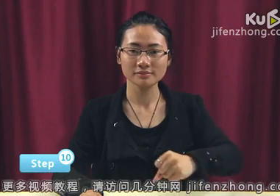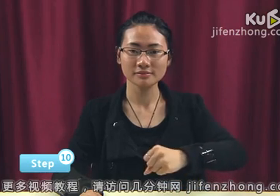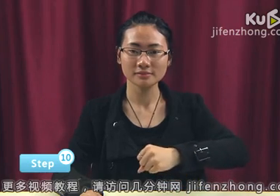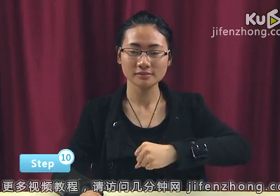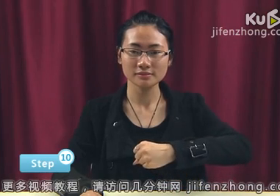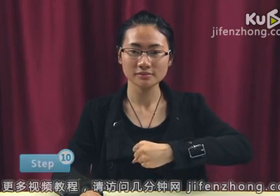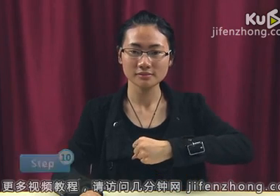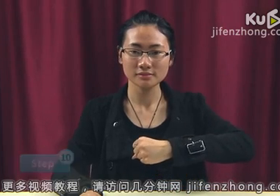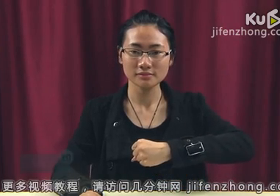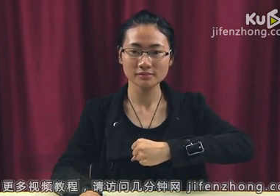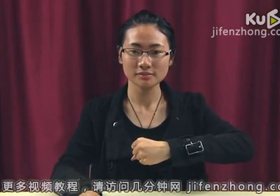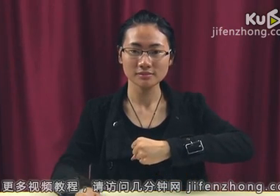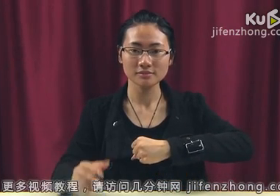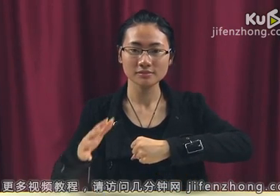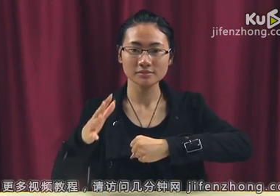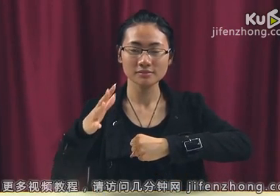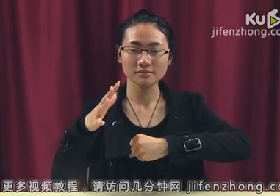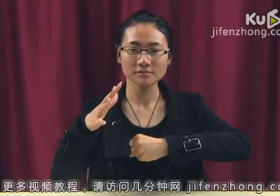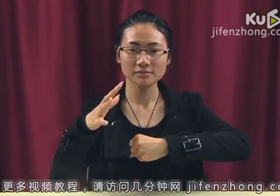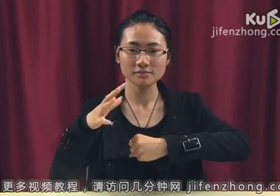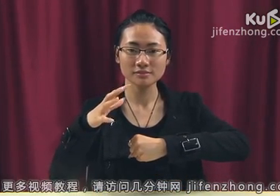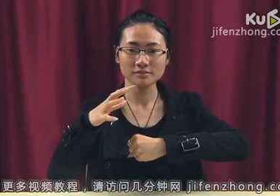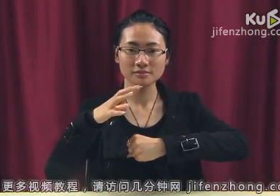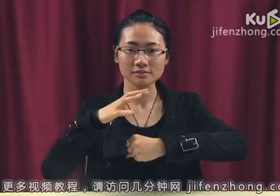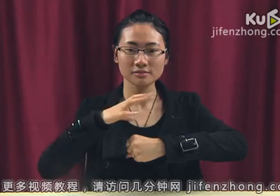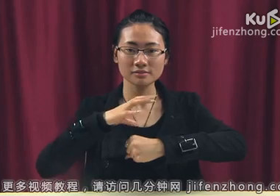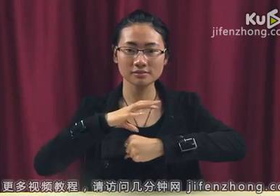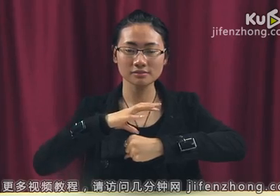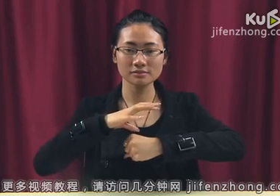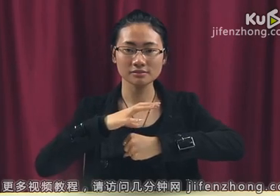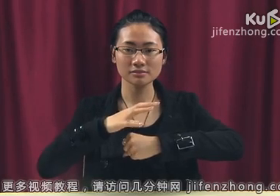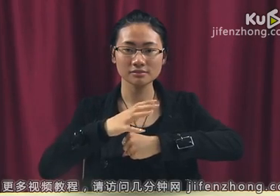左手握拳不动，右手五指张开微曲，绕左拳转动。